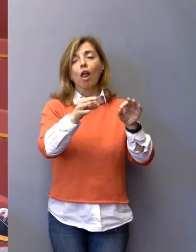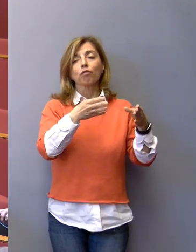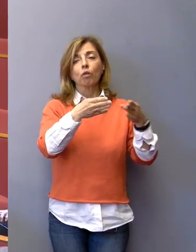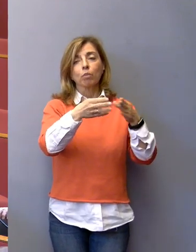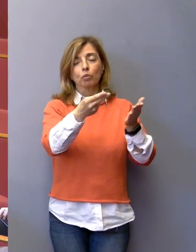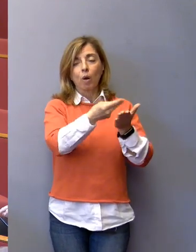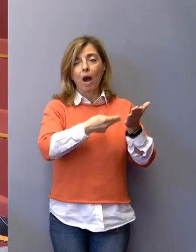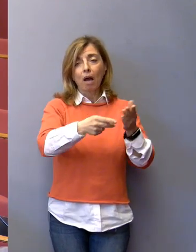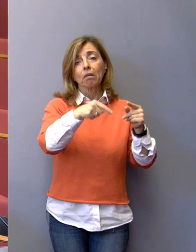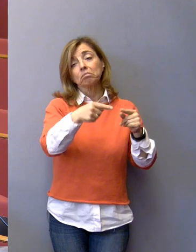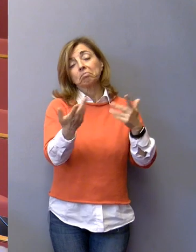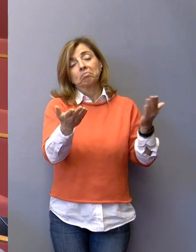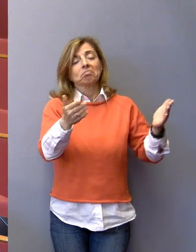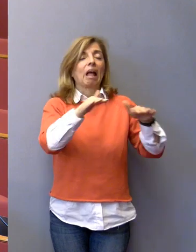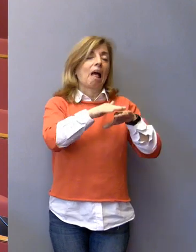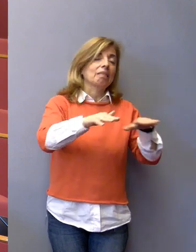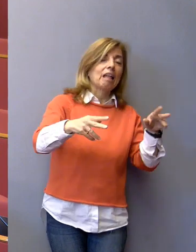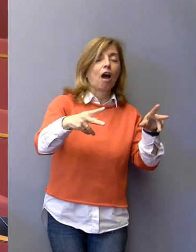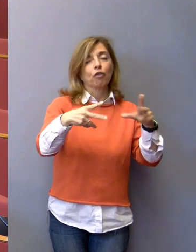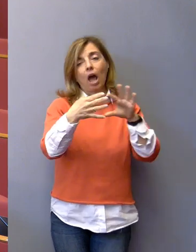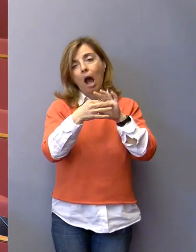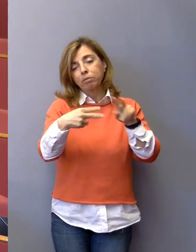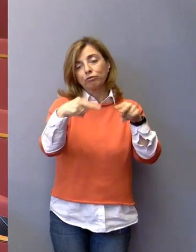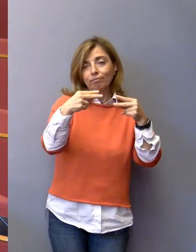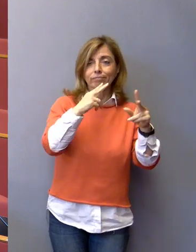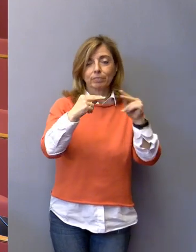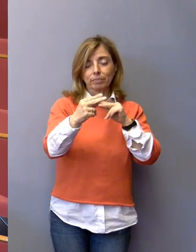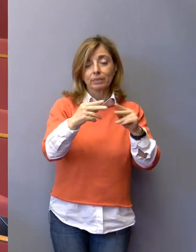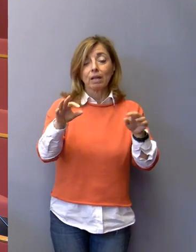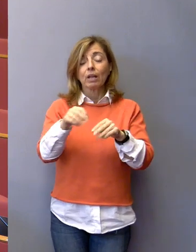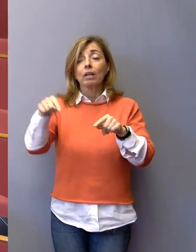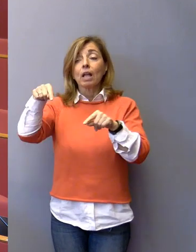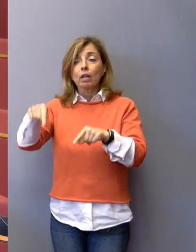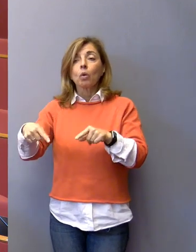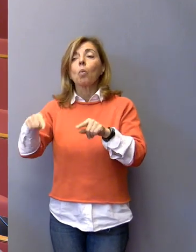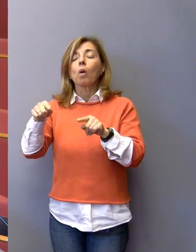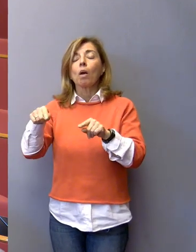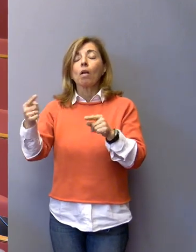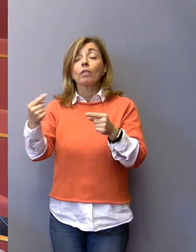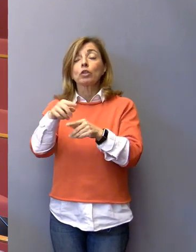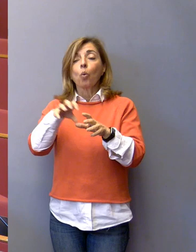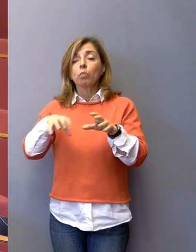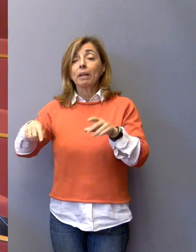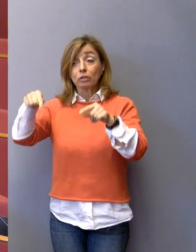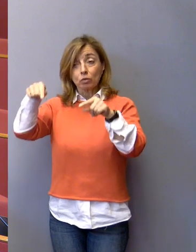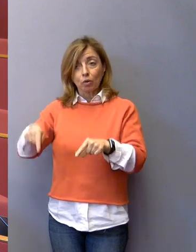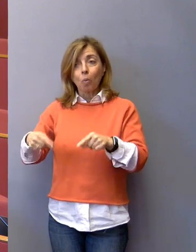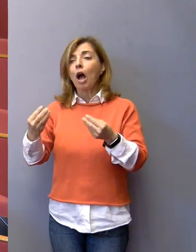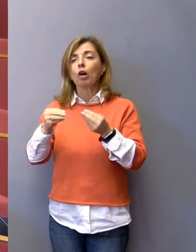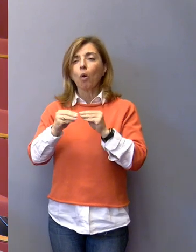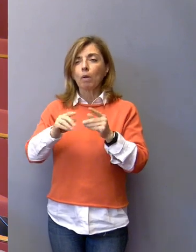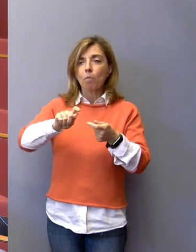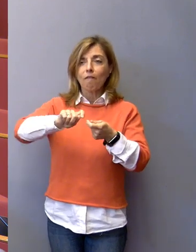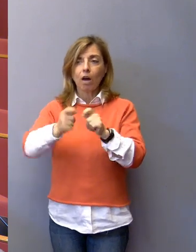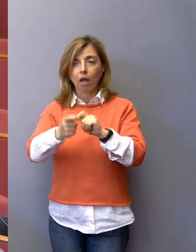urbanistico a colpi di complimenti quando poi si tratta di varianti forse La grande sfida derivanti da tutti questi grandi soldi sindaco che lei è in